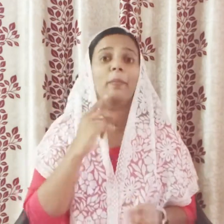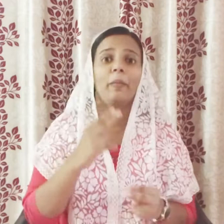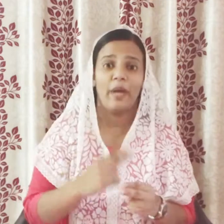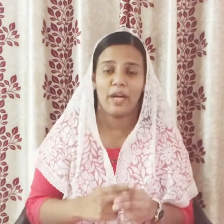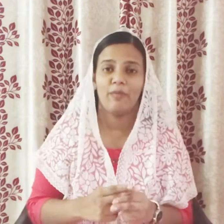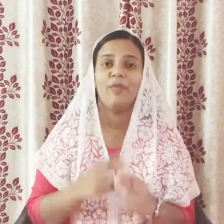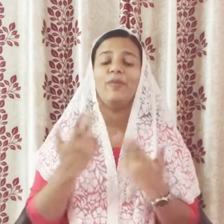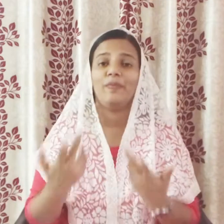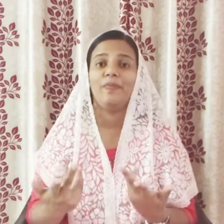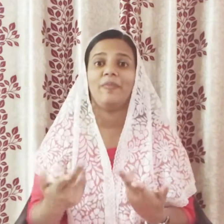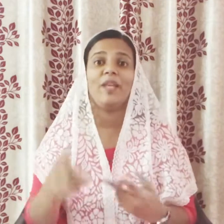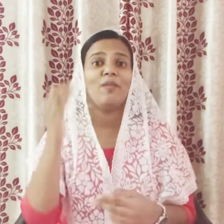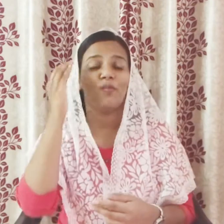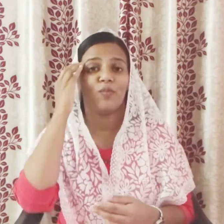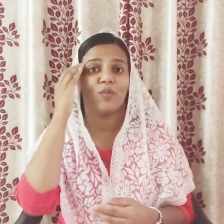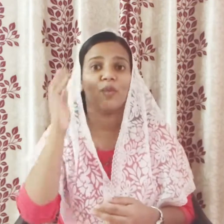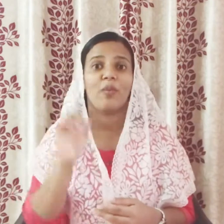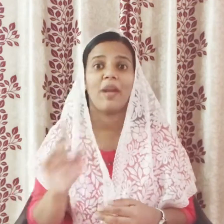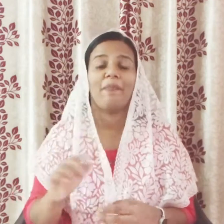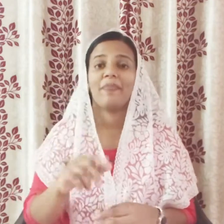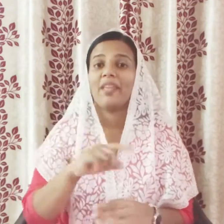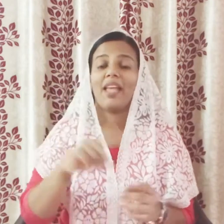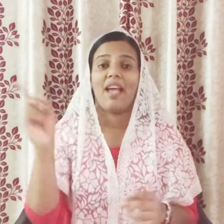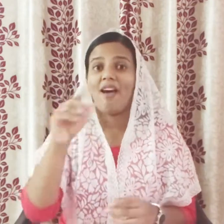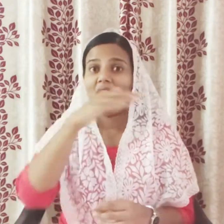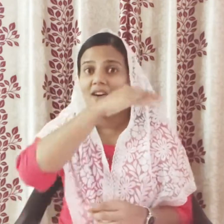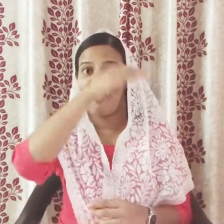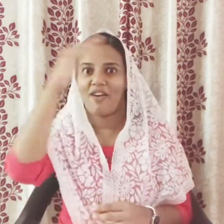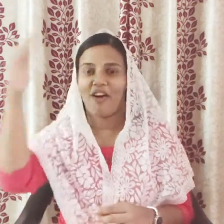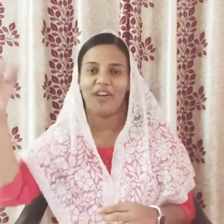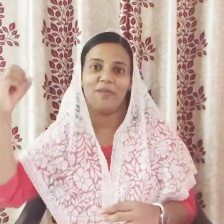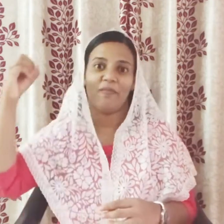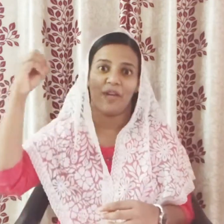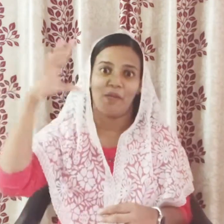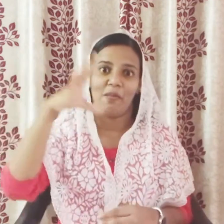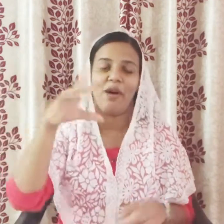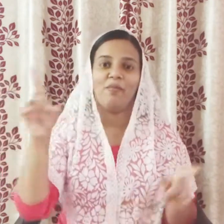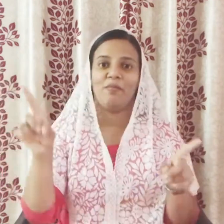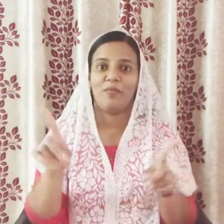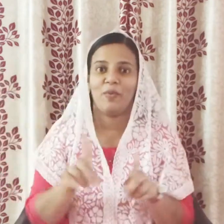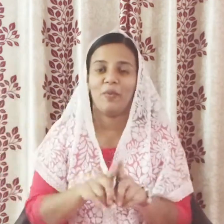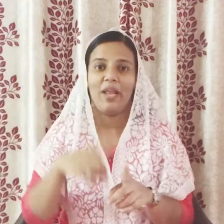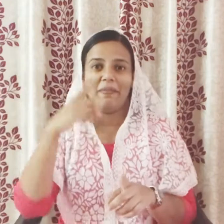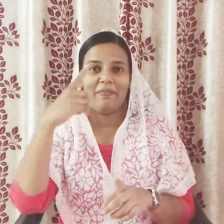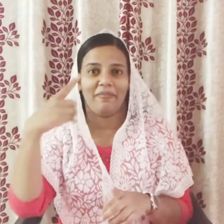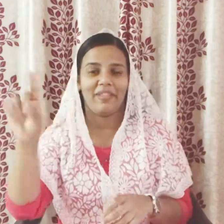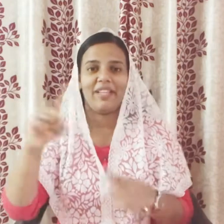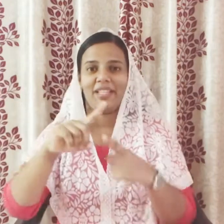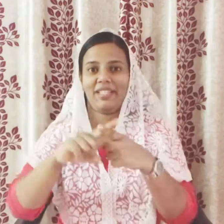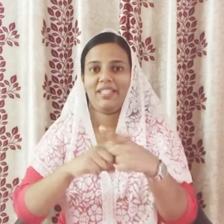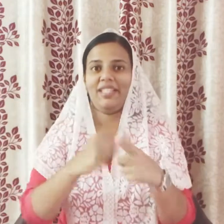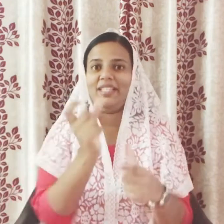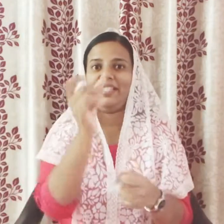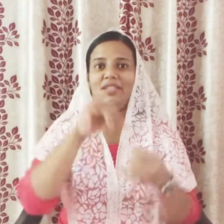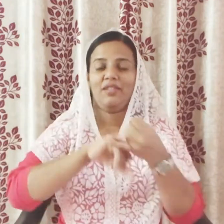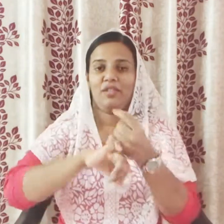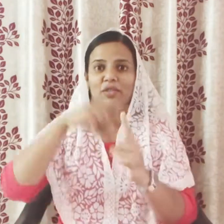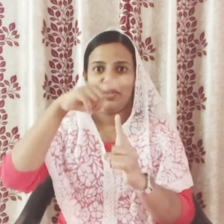പറയുക, എന്നാൽ ബുദ്ധിമാന്മാർ ആകാശമണ്ഡലത്തിലെ പ്രഭ പോലെയും പലരെയും നീതിയിലേക്ക് തിരിക്കുന്നവർ. അപ്പം